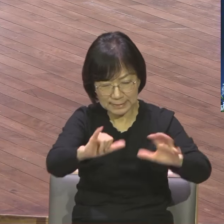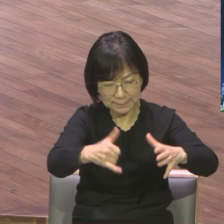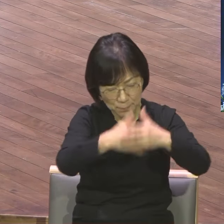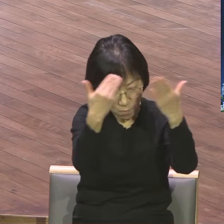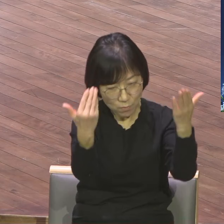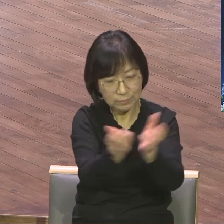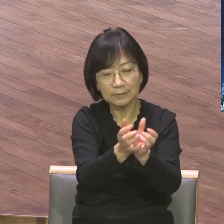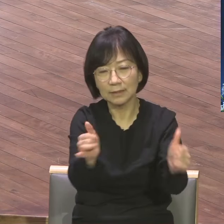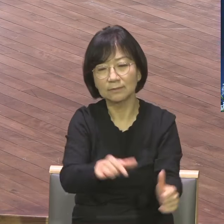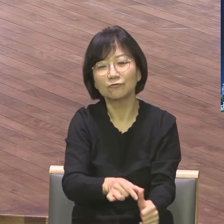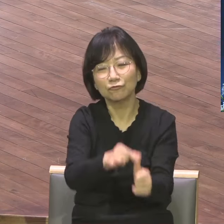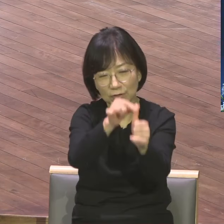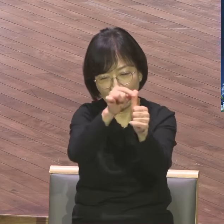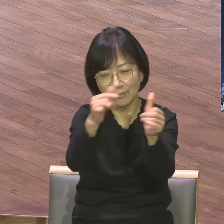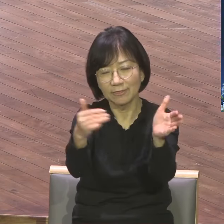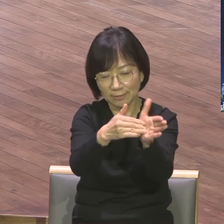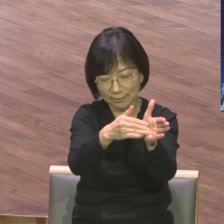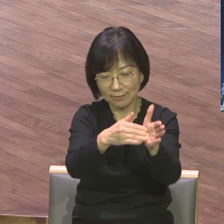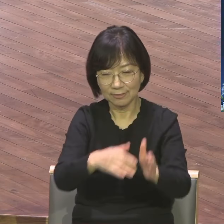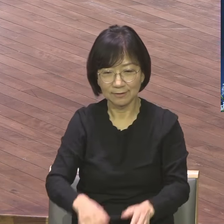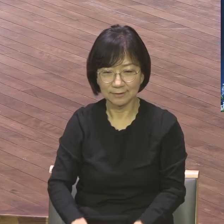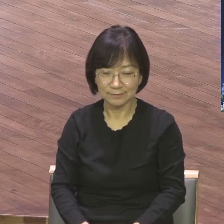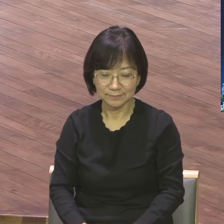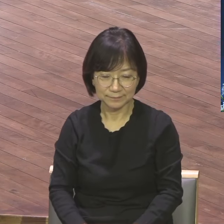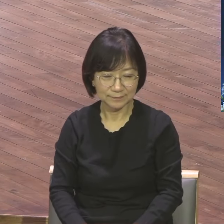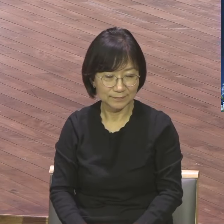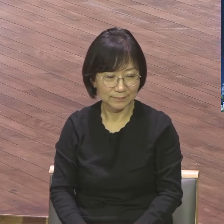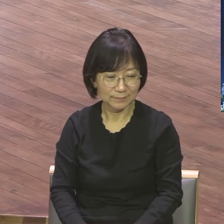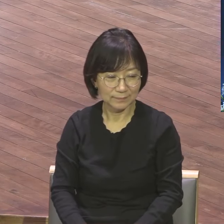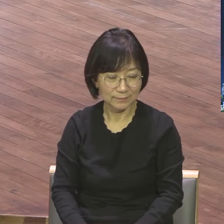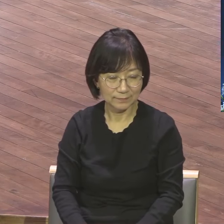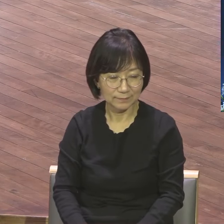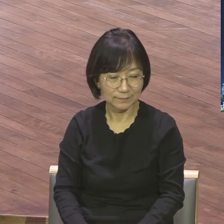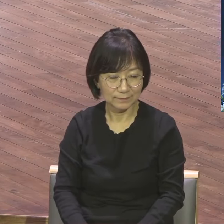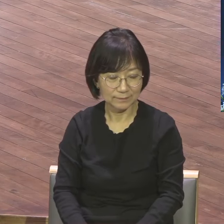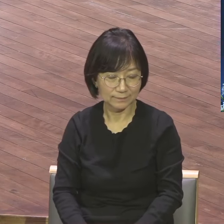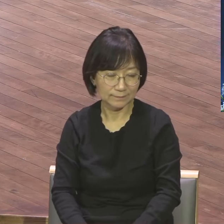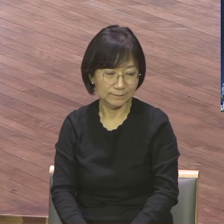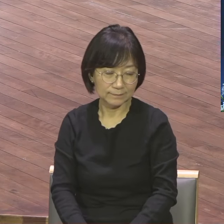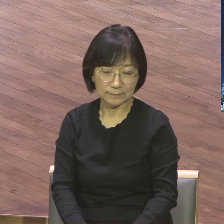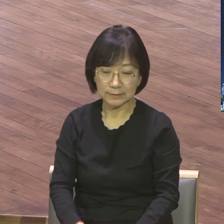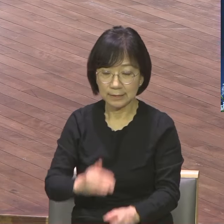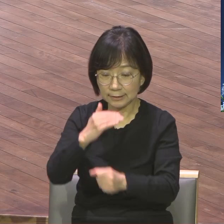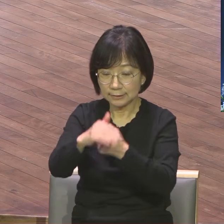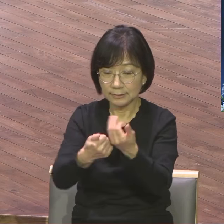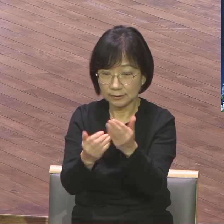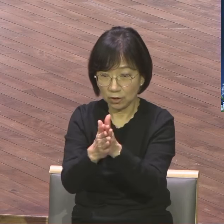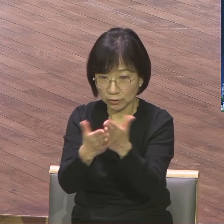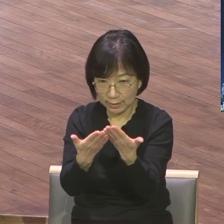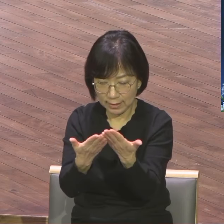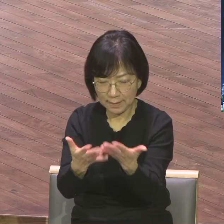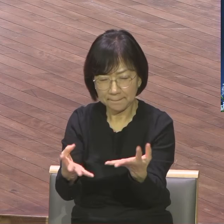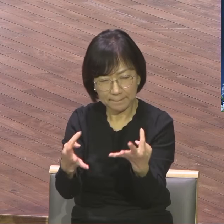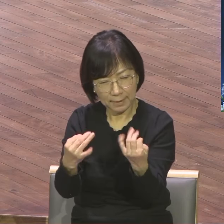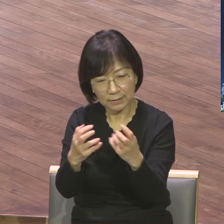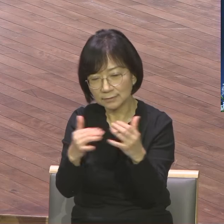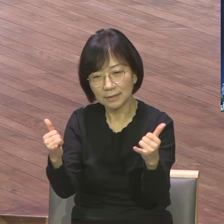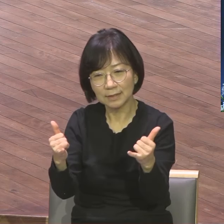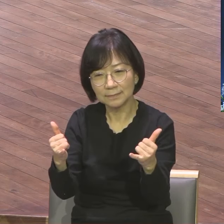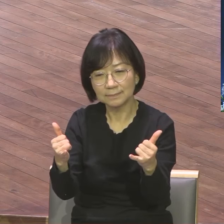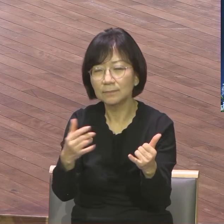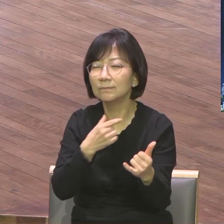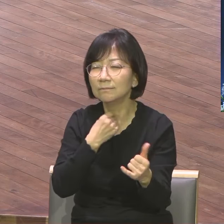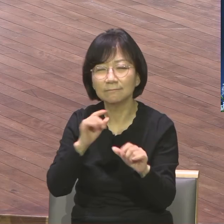사람 그리스도로 말미암아 구원이 임한 거예요. 성경은 다수를 원하지 않습니다. 소수 한 사람. 소수 한 사람.